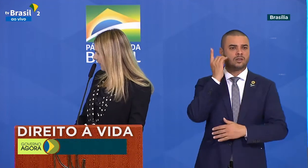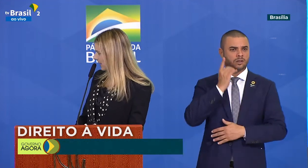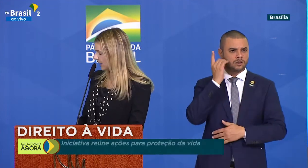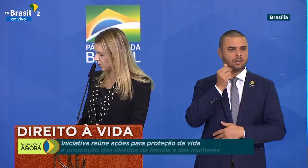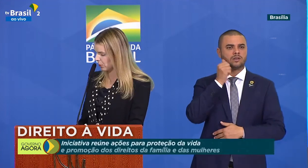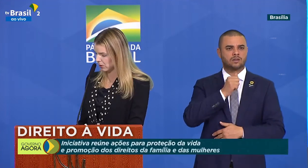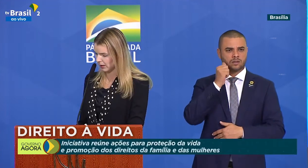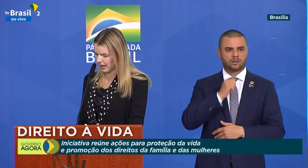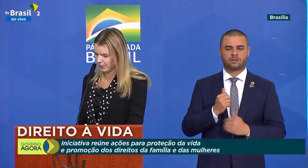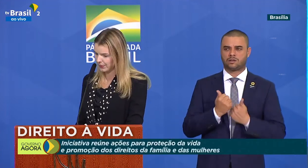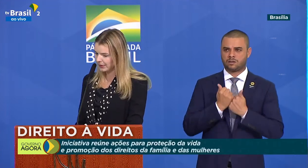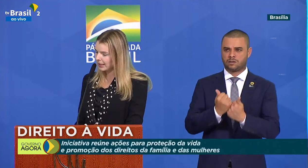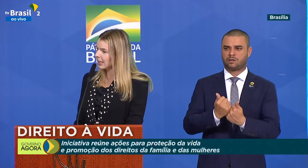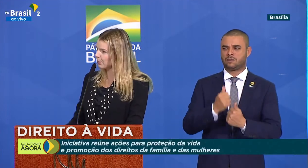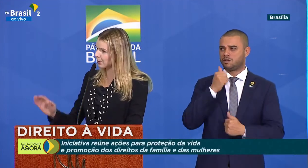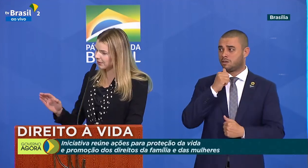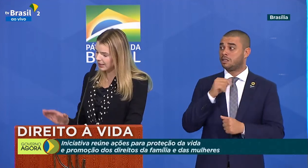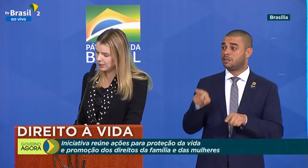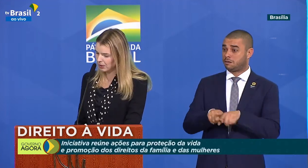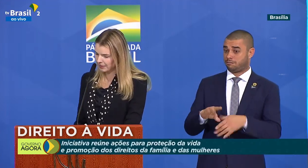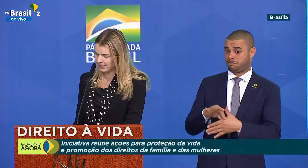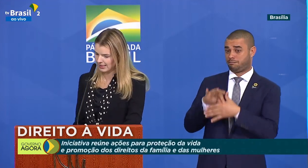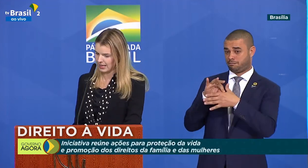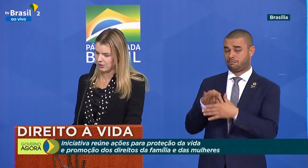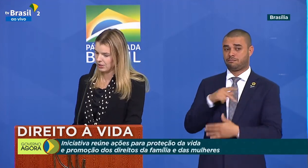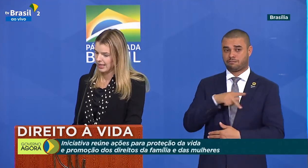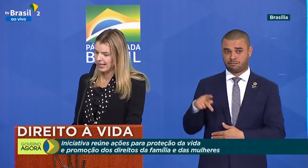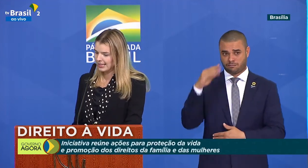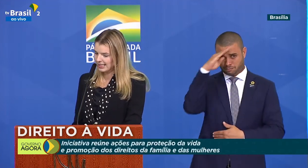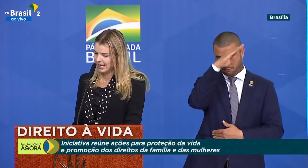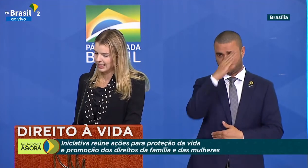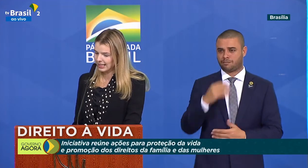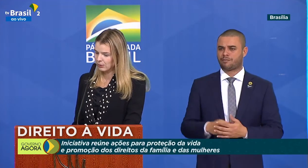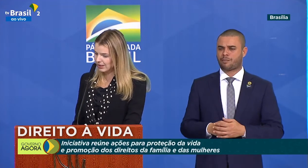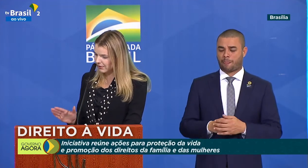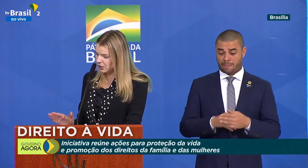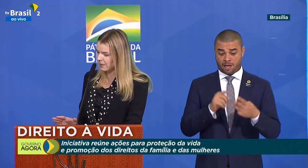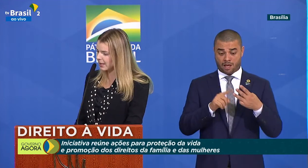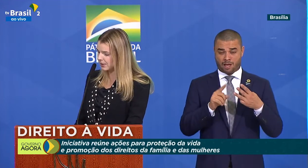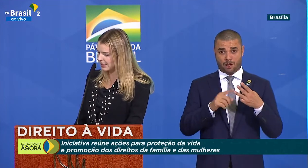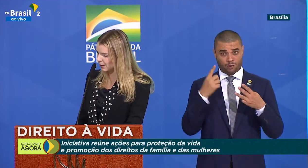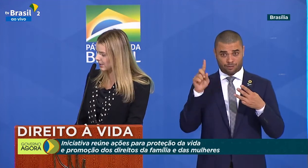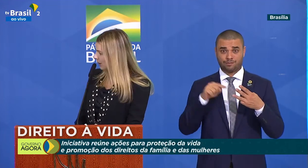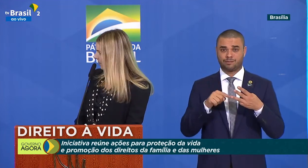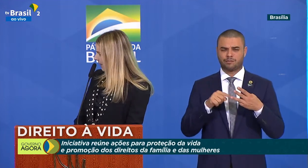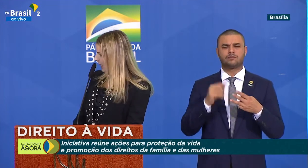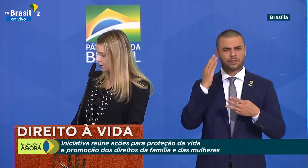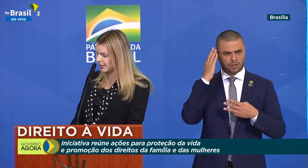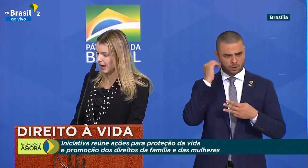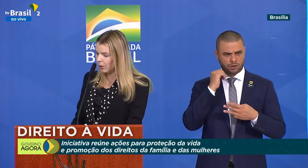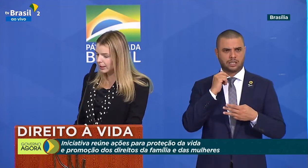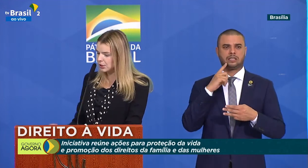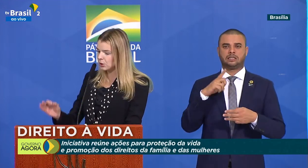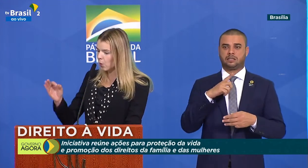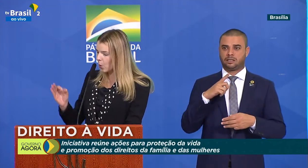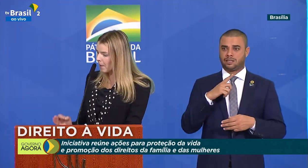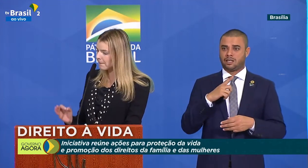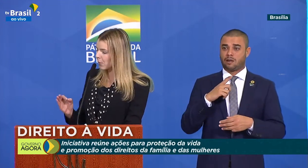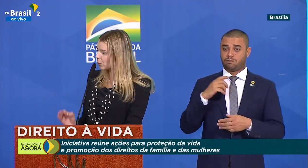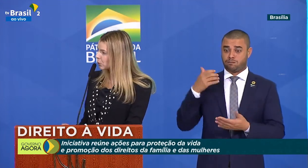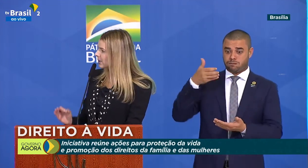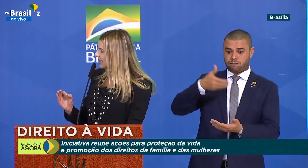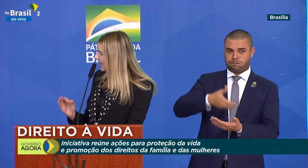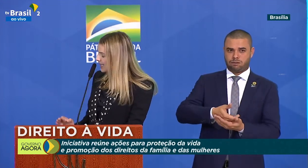sobre a sua liderança Presidente bolsonaro e por fim o senhor presidente Z que os investimentos que estão sendo feitos na